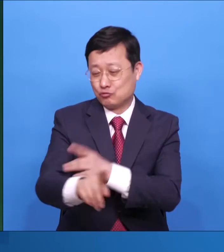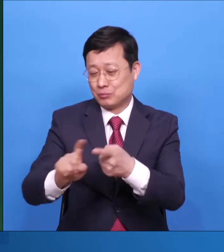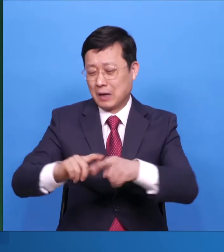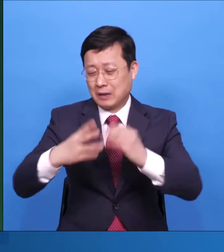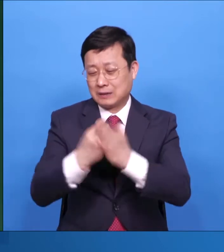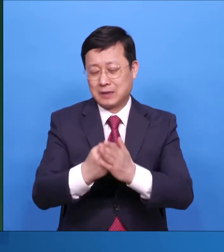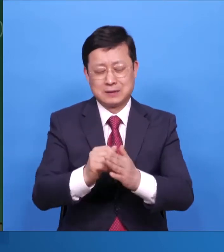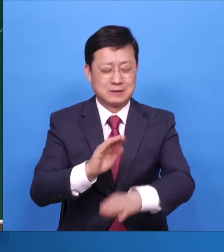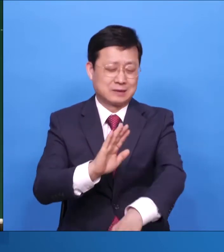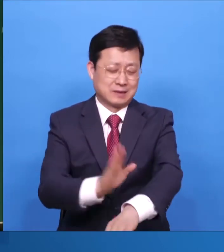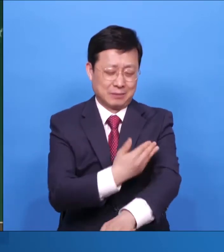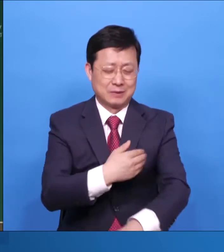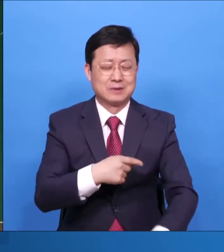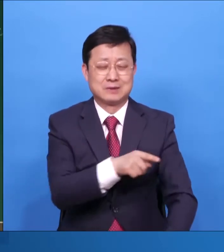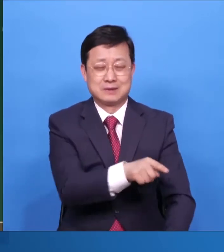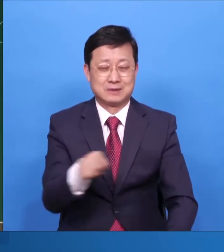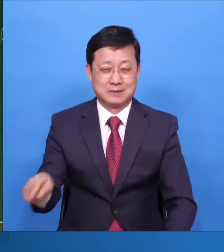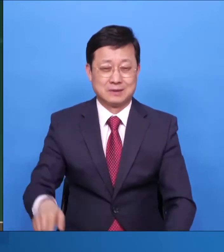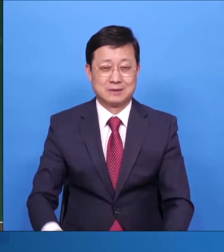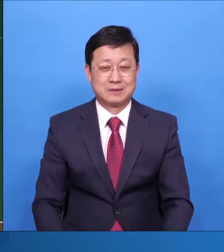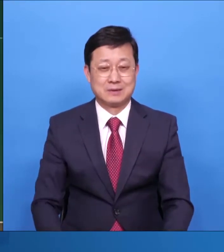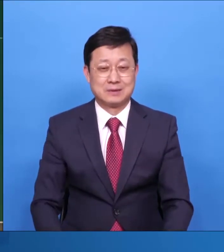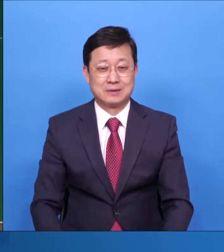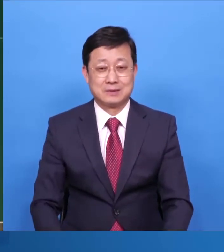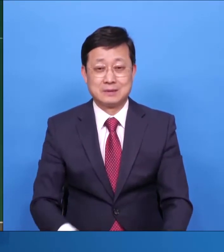여기에 속한 거예요. 이번에.